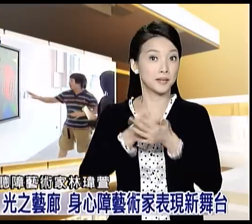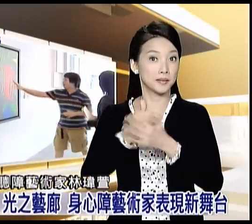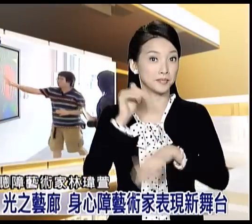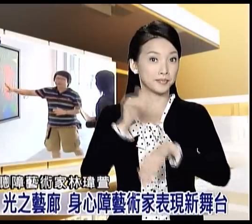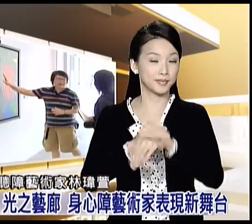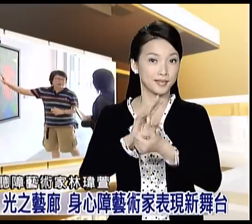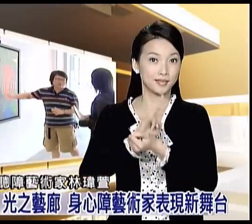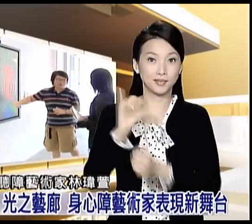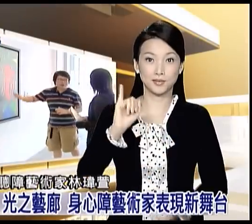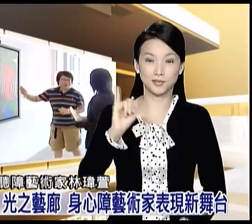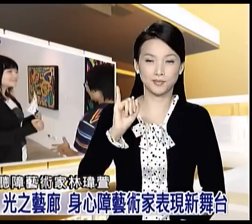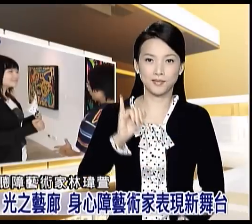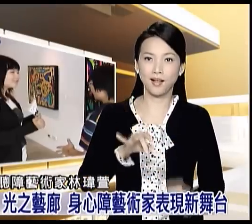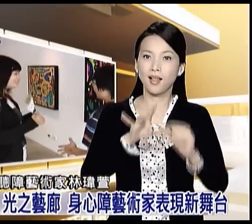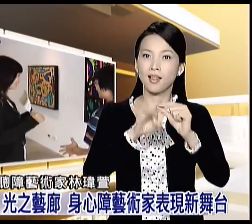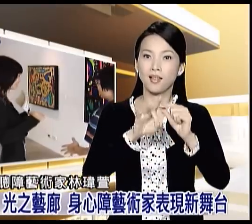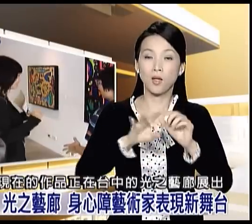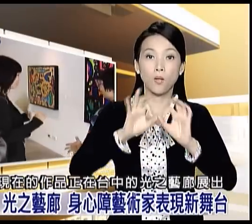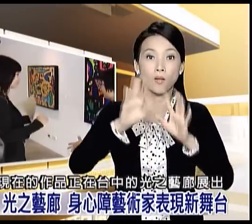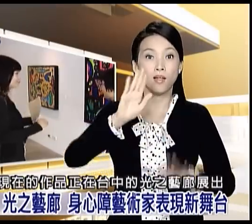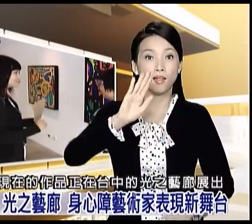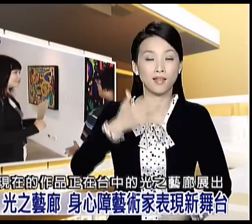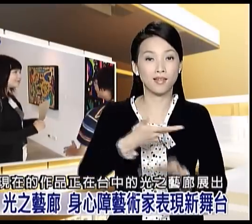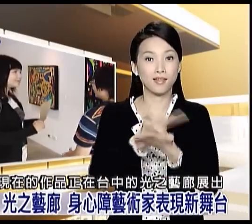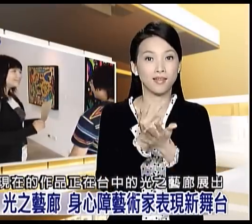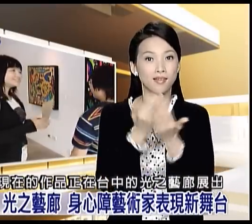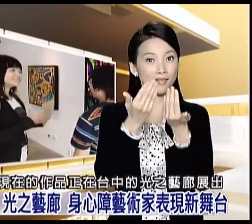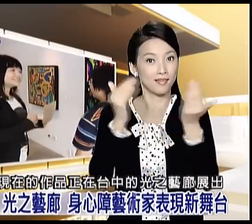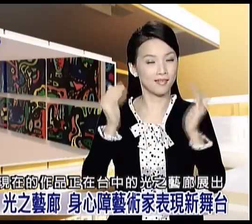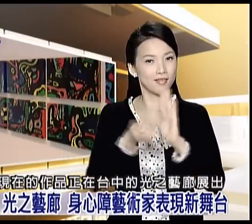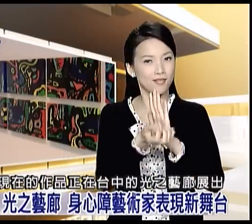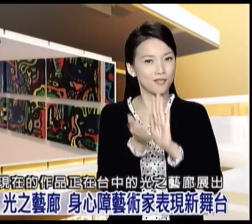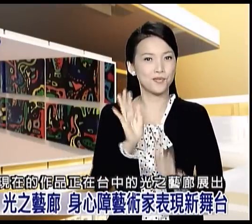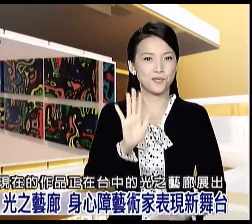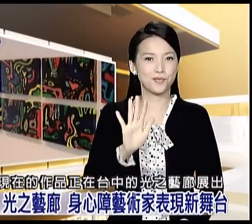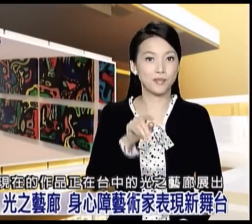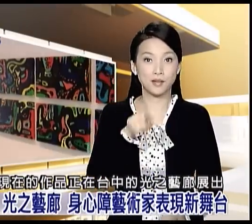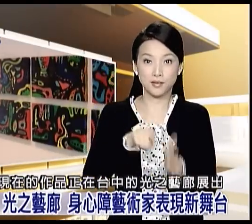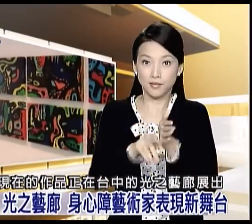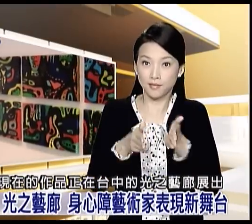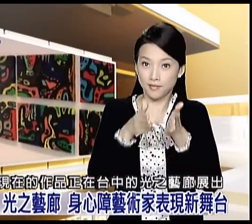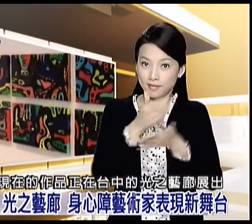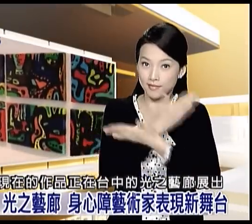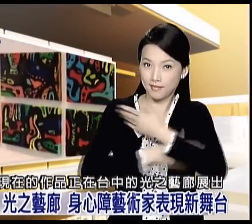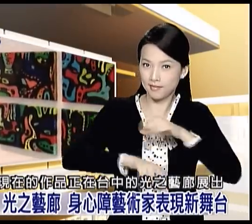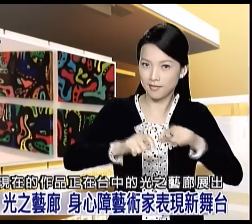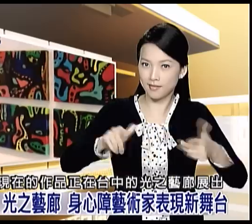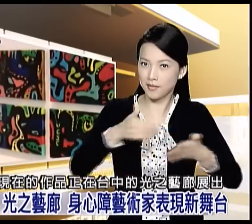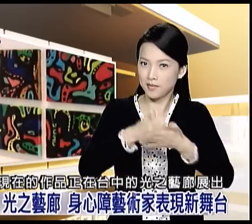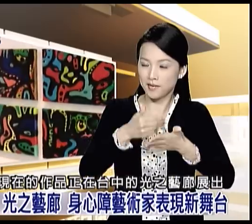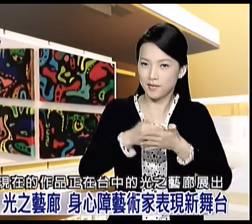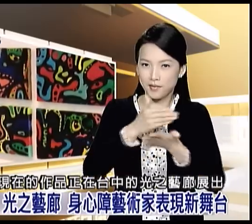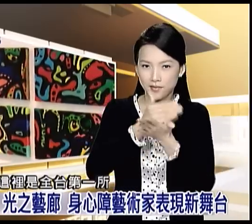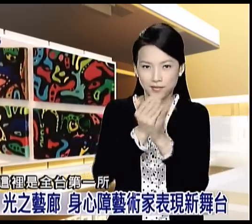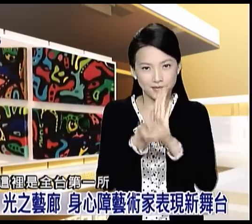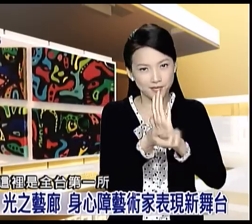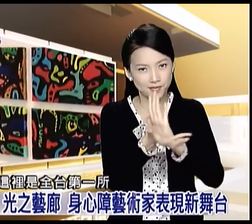听障艺术家林伟轩现在的作品正在台中的光之艺廊展出，这里是全台第一